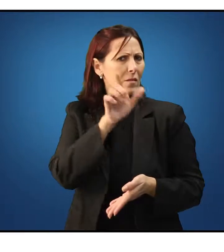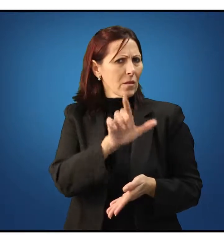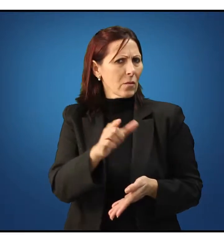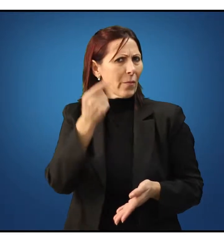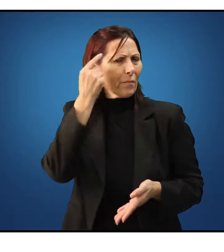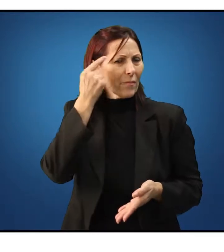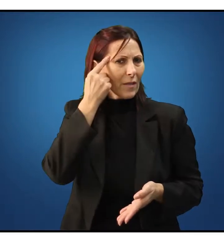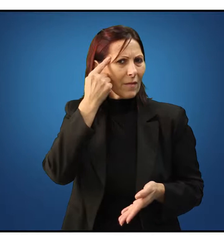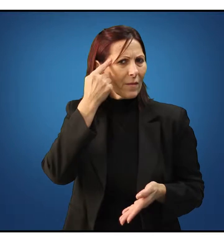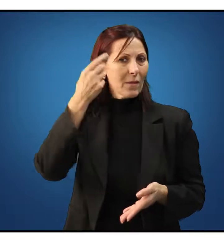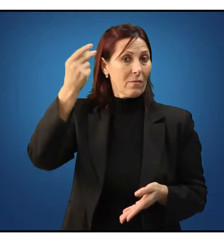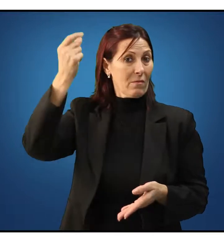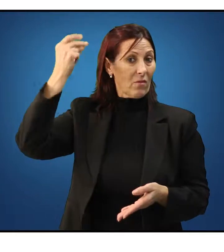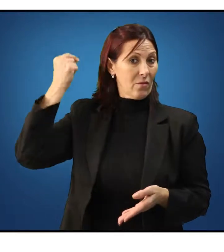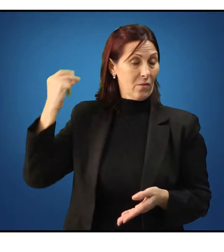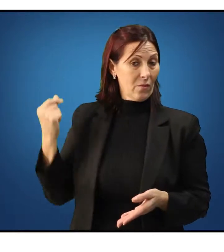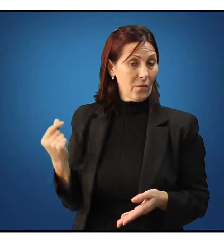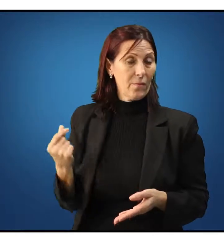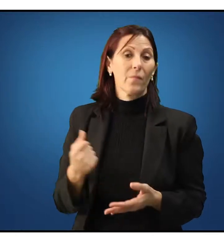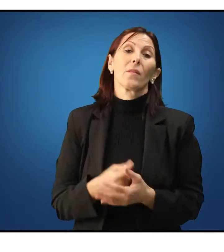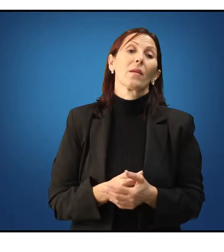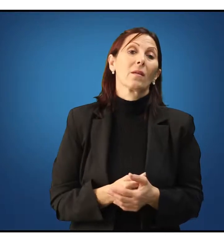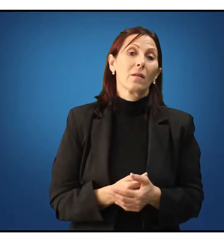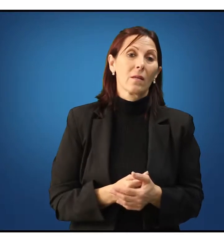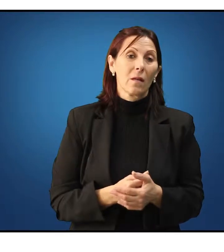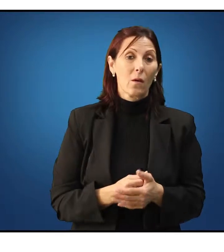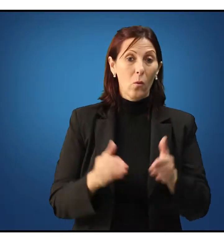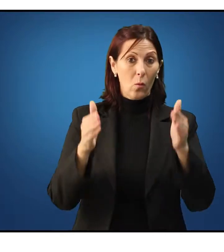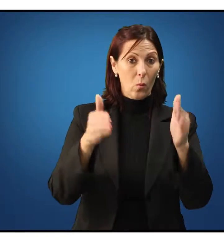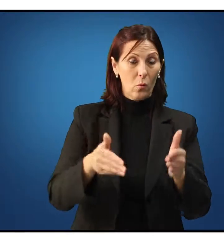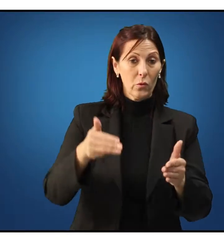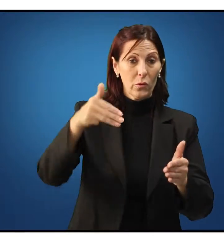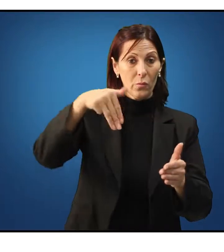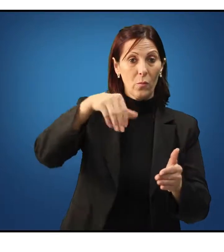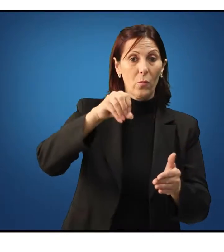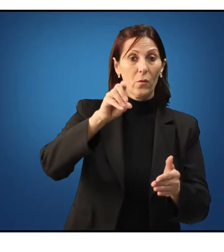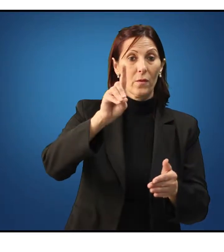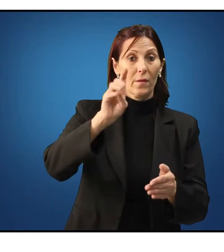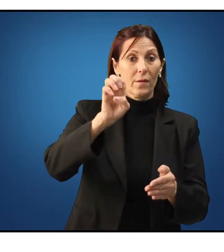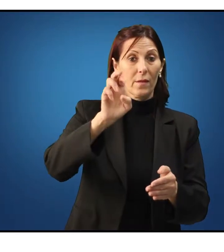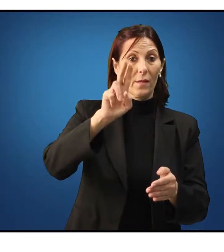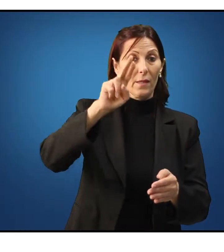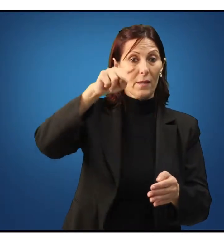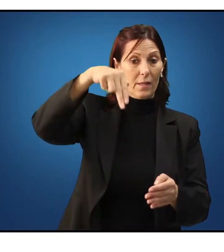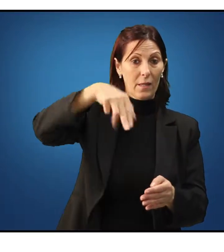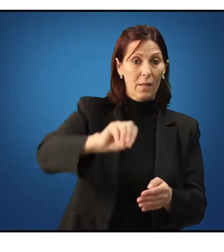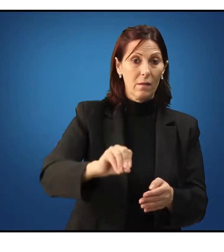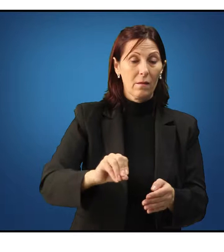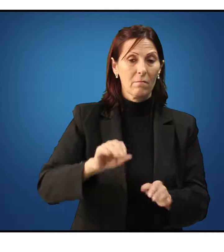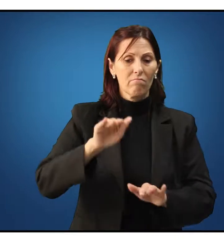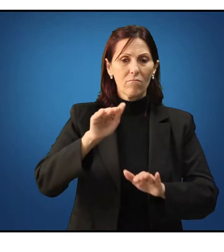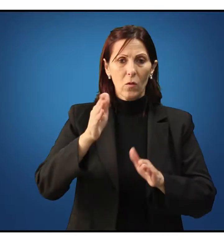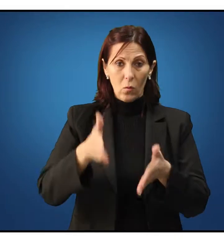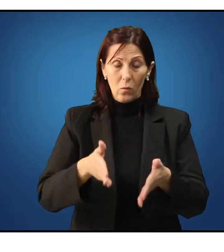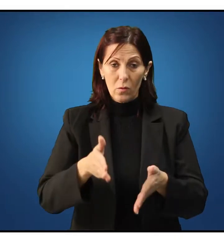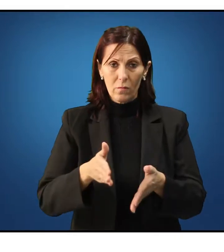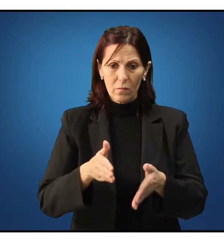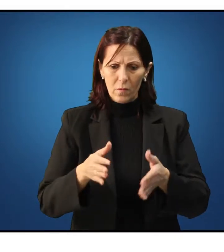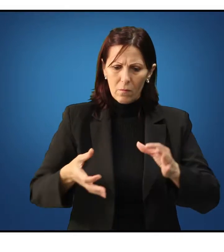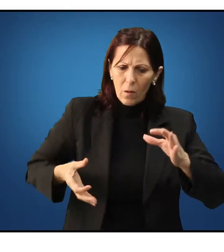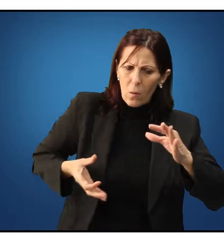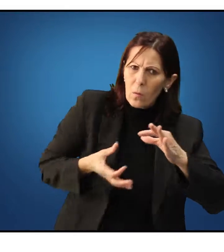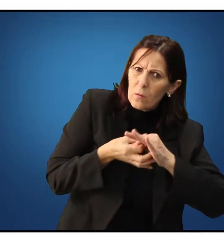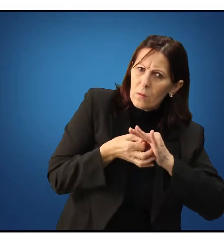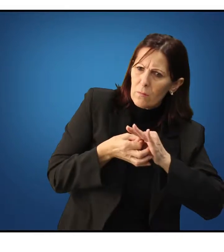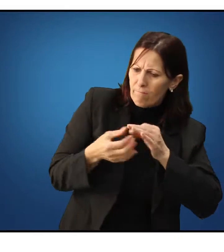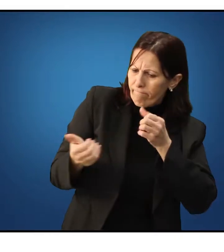antigo, a modernidade vai promover uma junção, uma aproximação